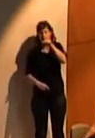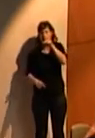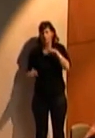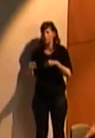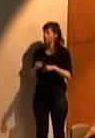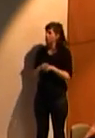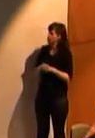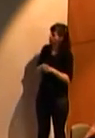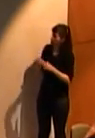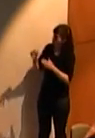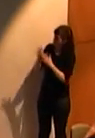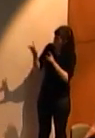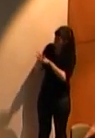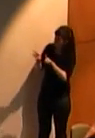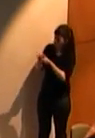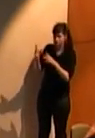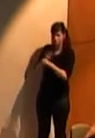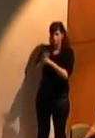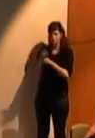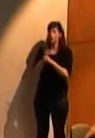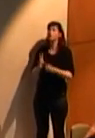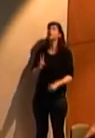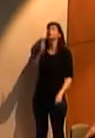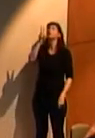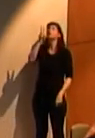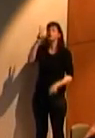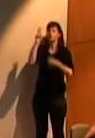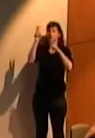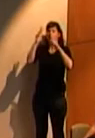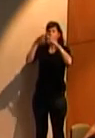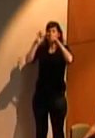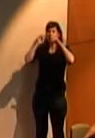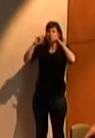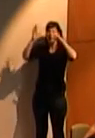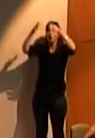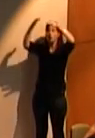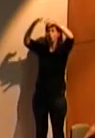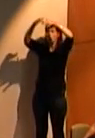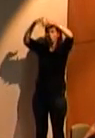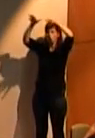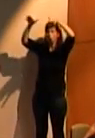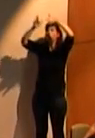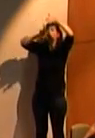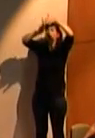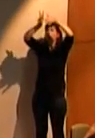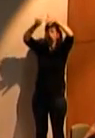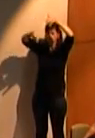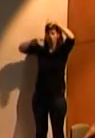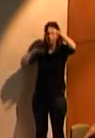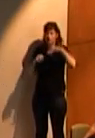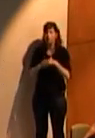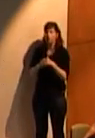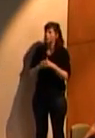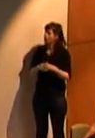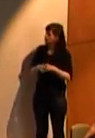pouvoir voir aussi à travers le plafond. Voilà, une ouverture zénitale, d'être plutôt sur quelque chose